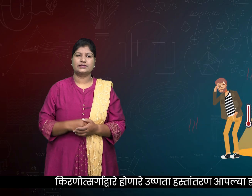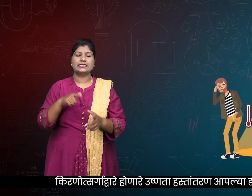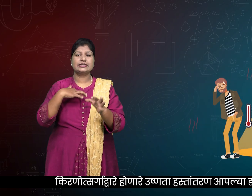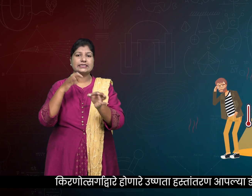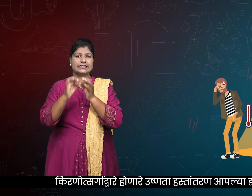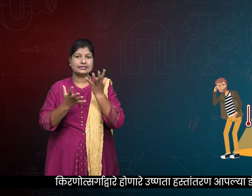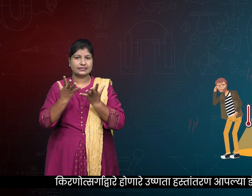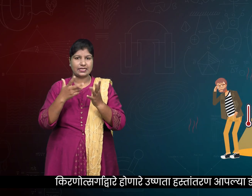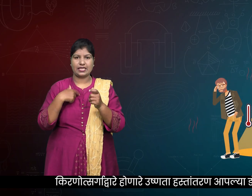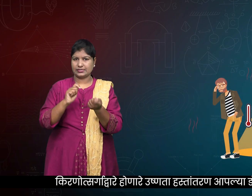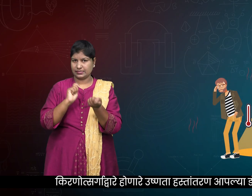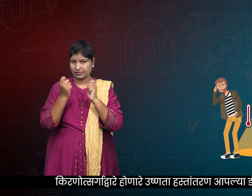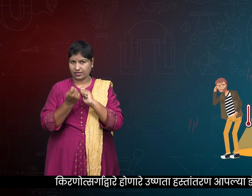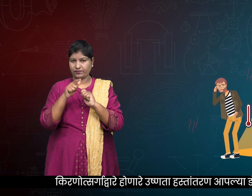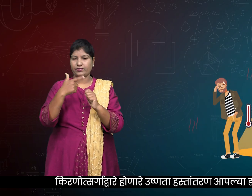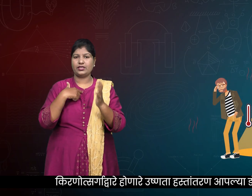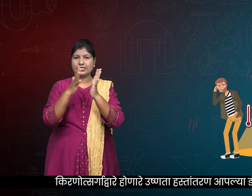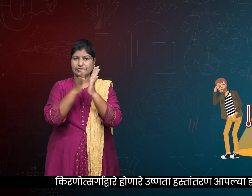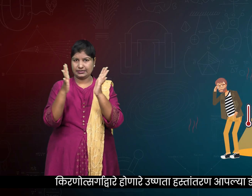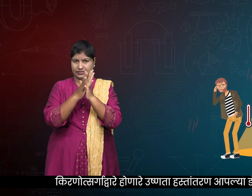किरणोत्सर्गाद्वारे होणारे उष्णता हस्तांतरण आपल्या डोळ्यांना दिसते.